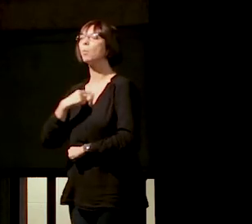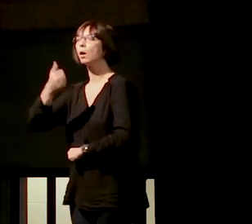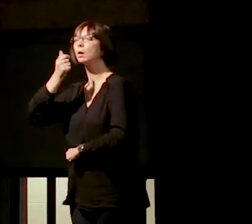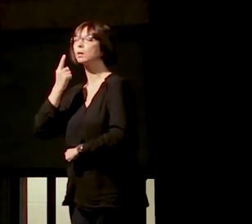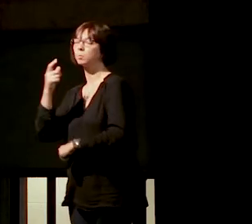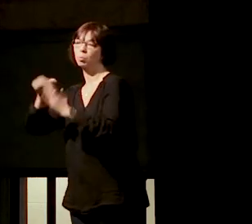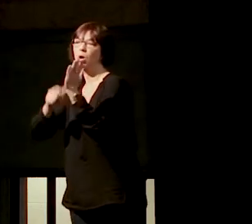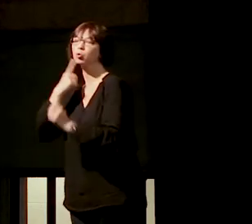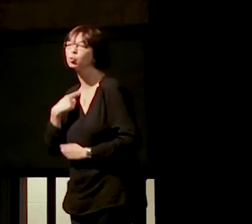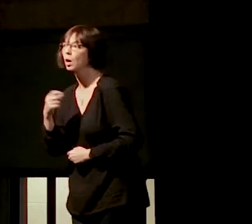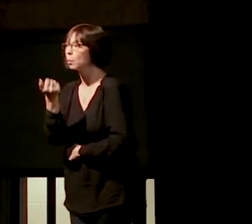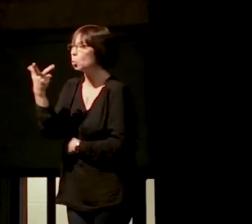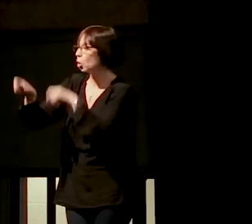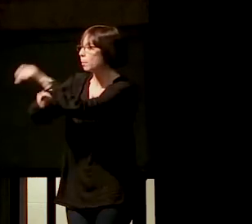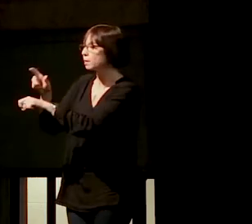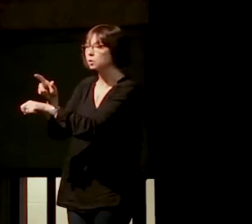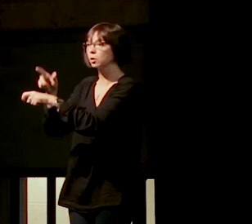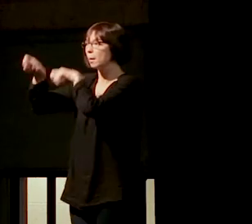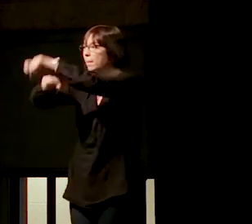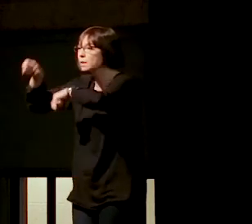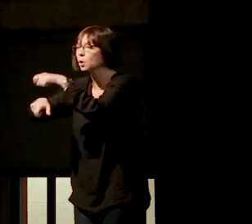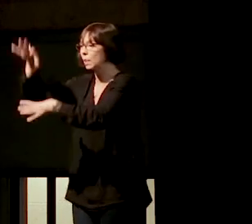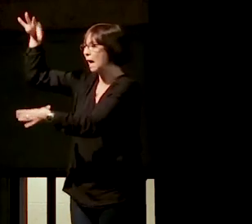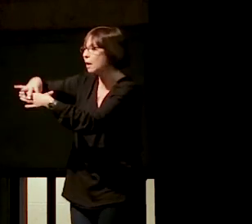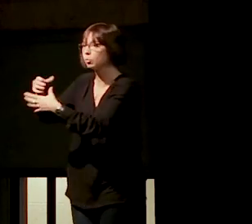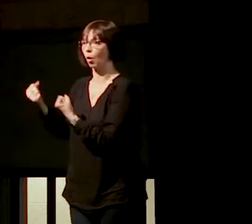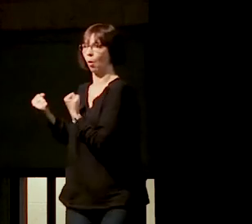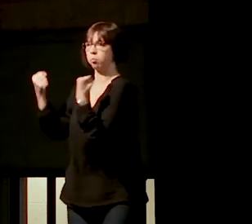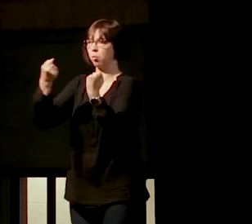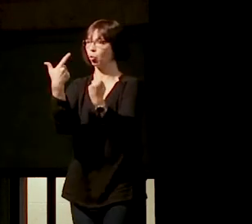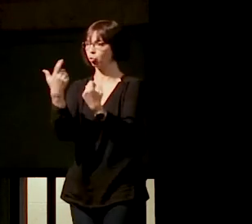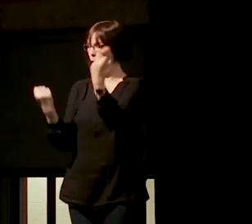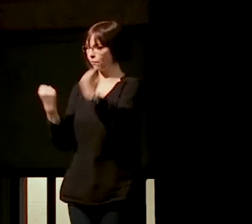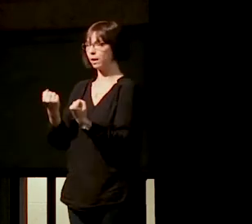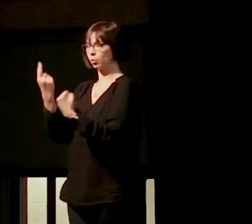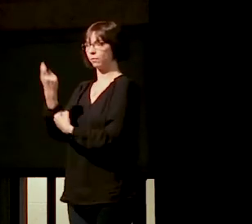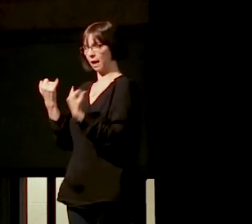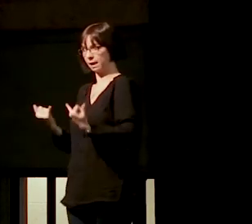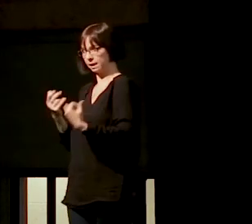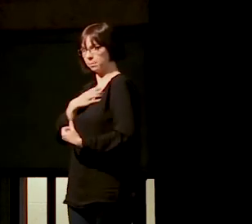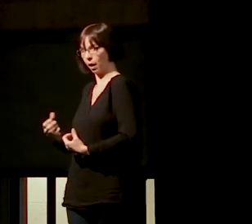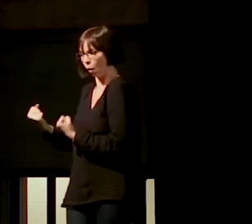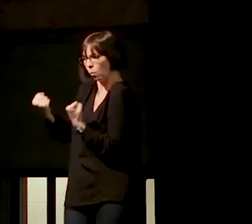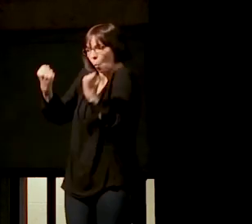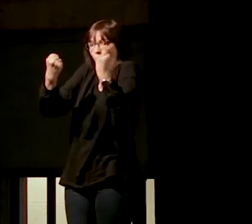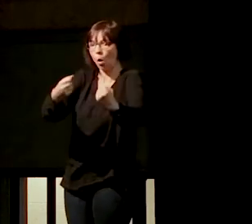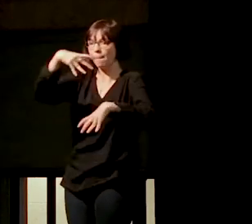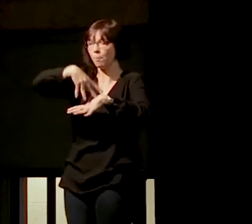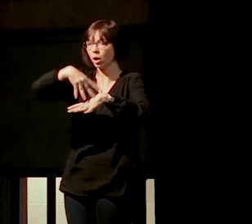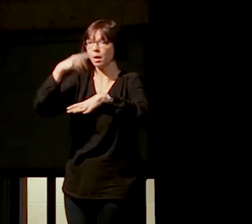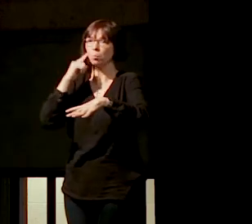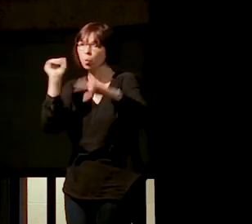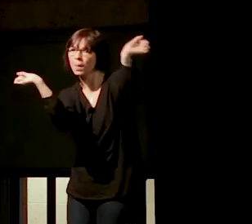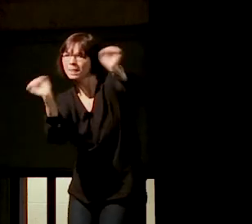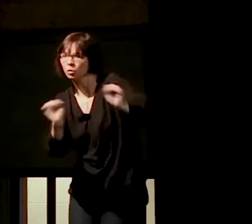personnes, de Gouénousiens, à se projeter en urgence à Morlaix avec deux véhicules municipaux et du matériel pour nettoyer les rues de la cité